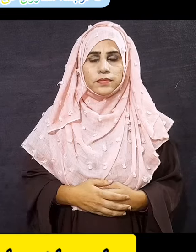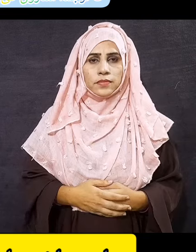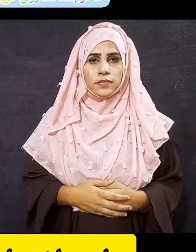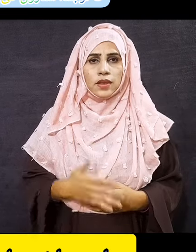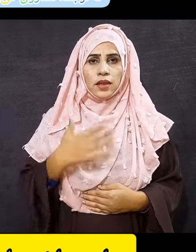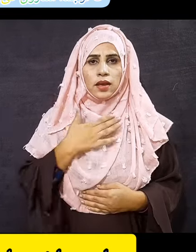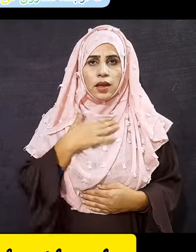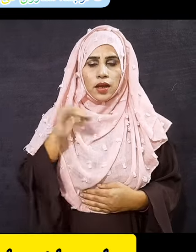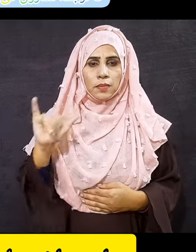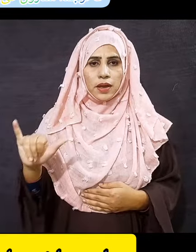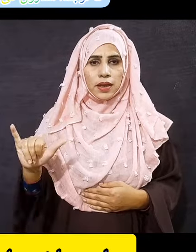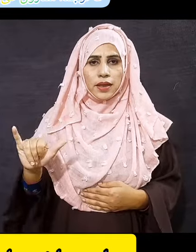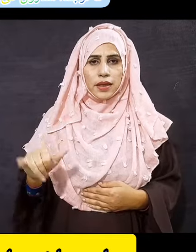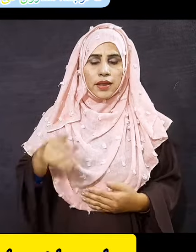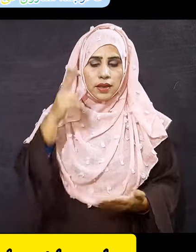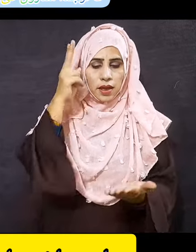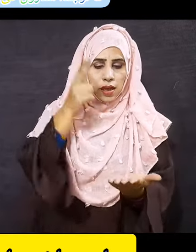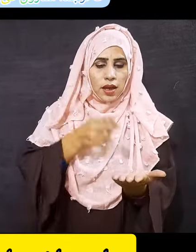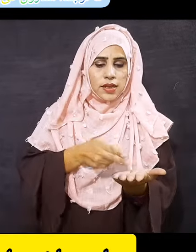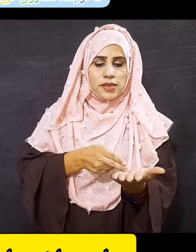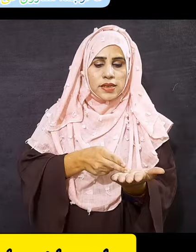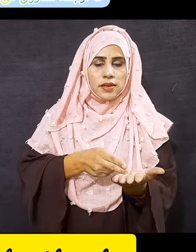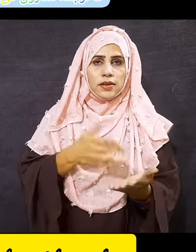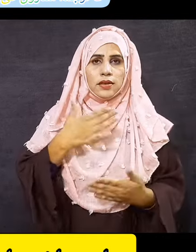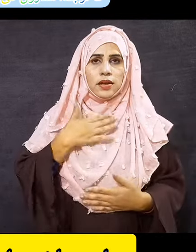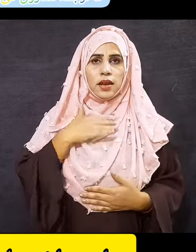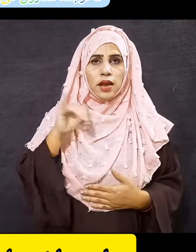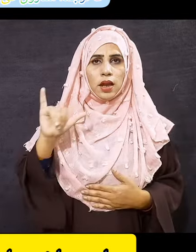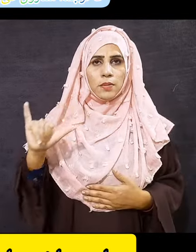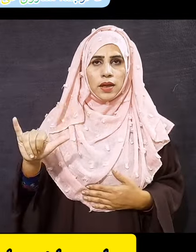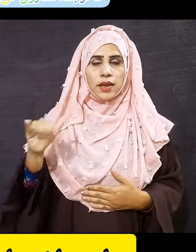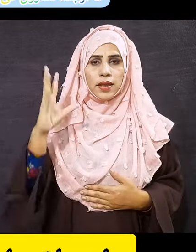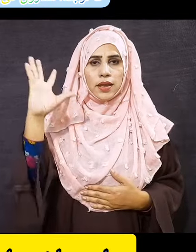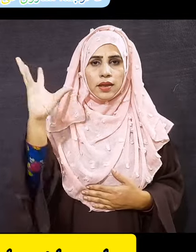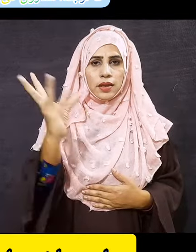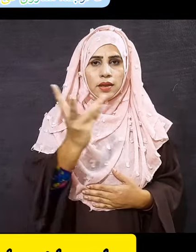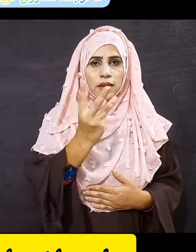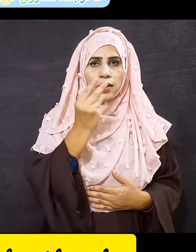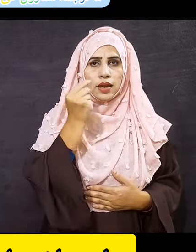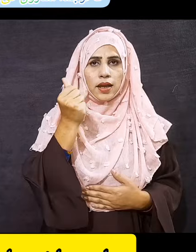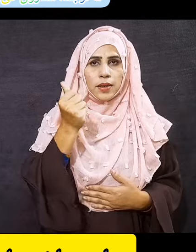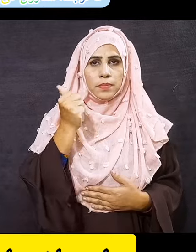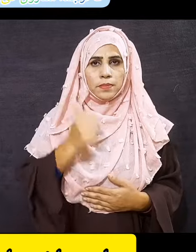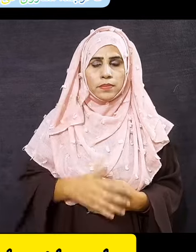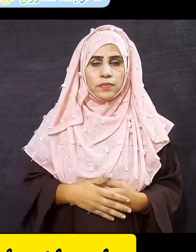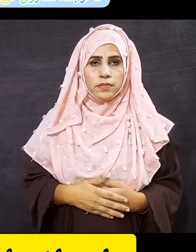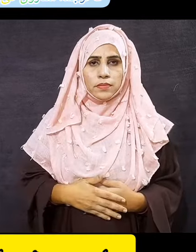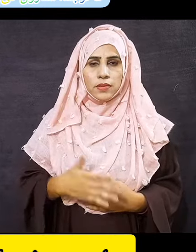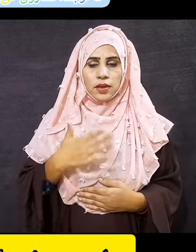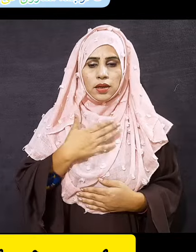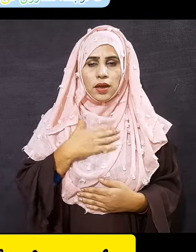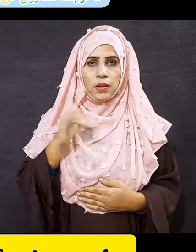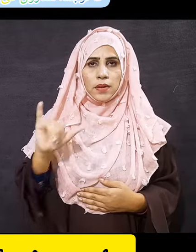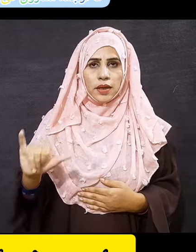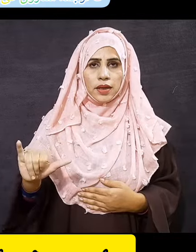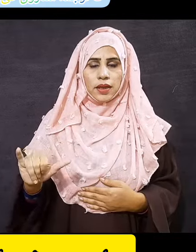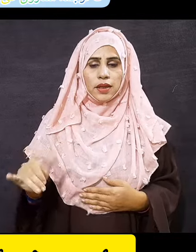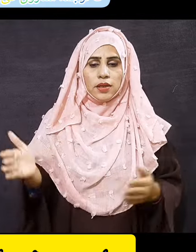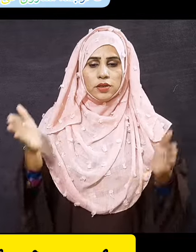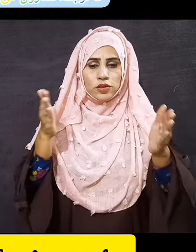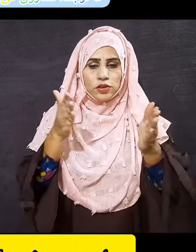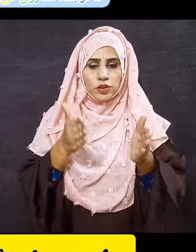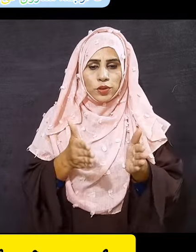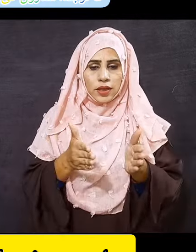ہمارے حاضر ہمارے غائب ہمارے